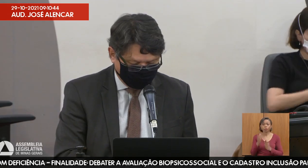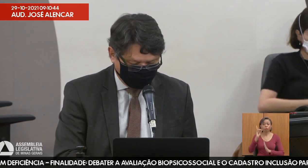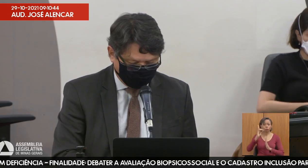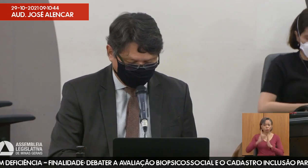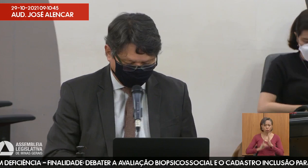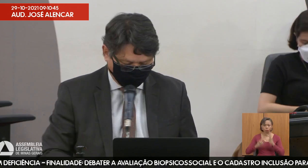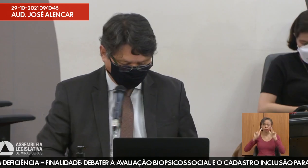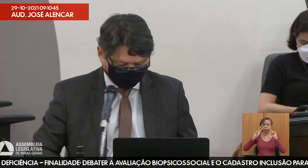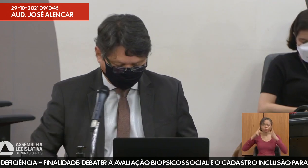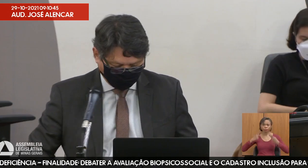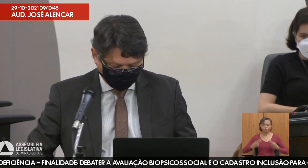Humanos.